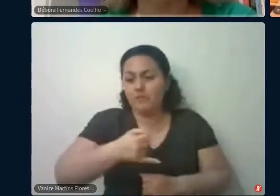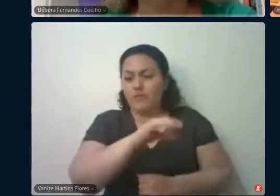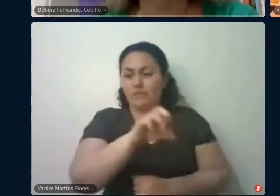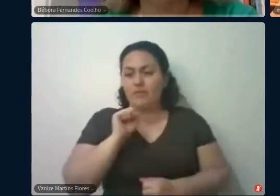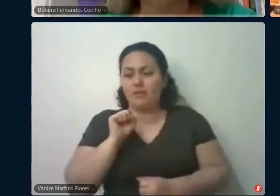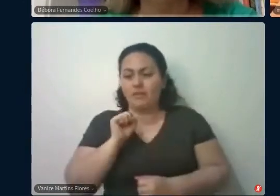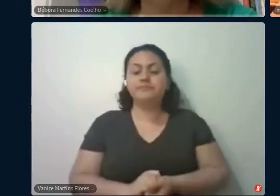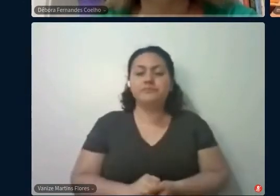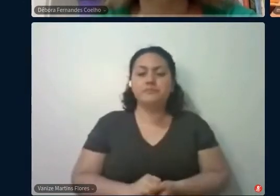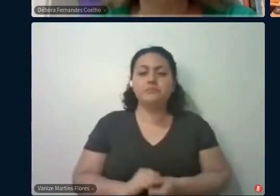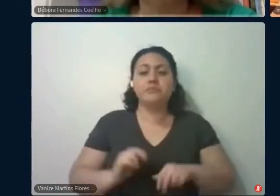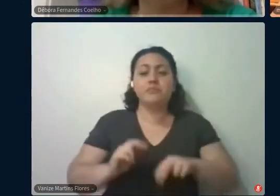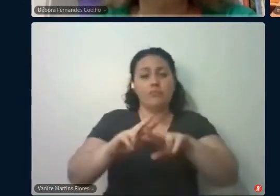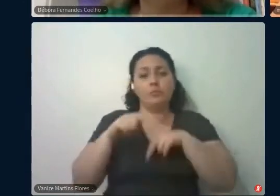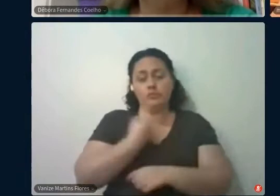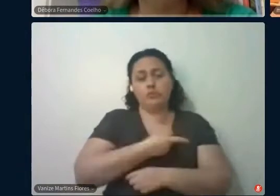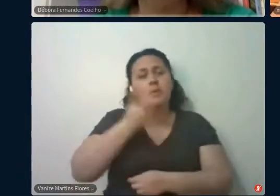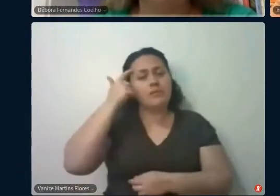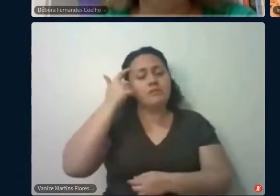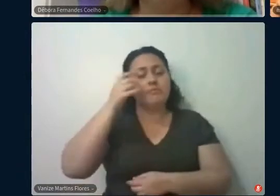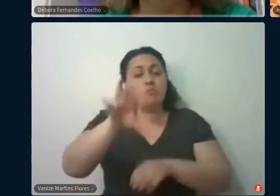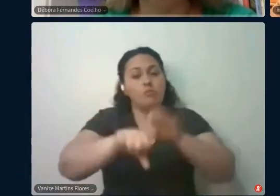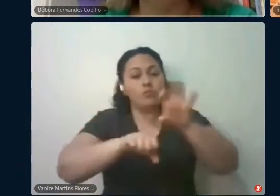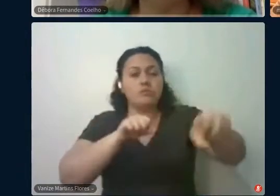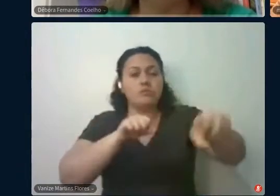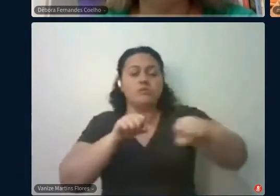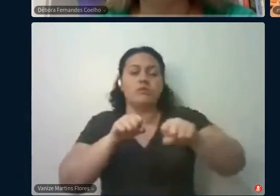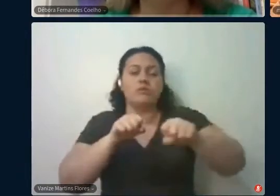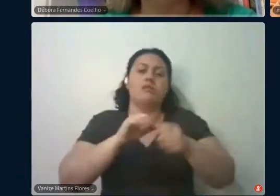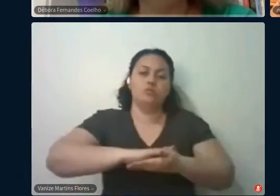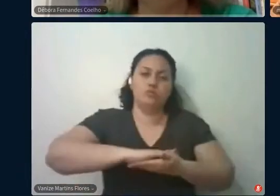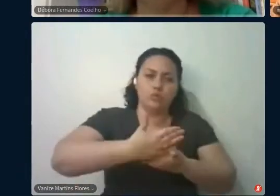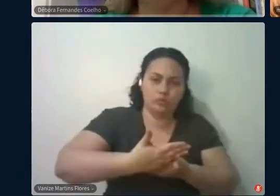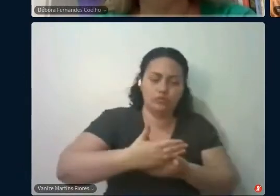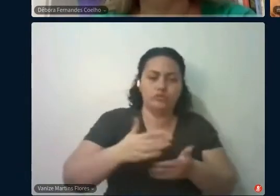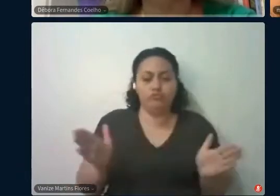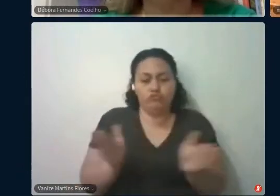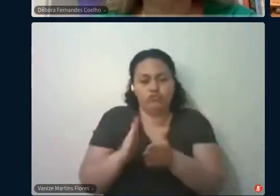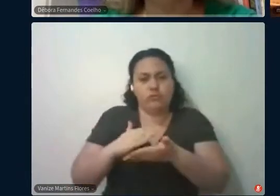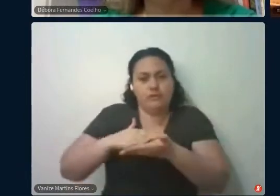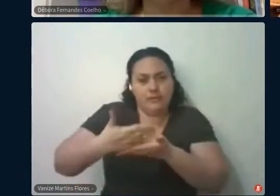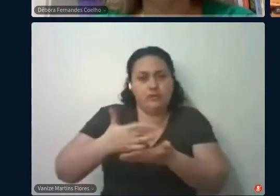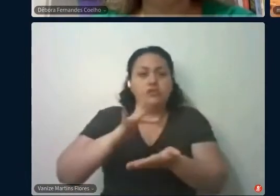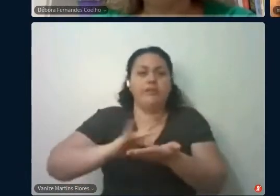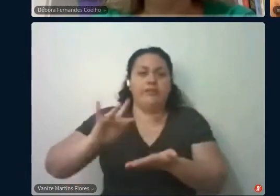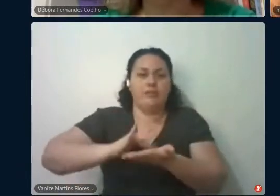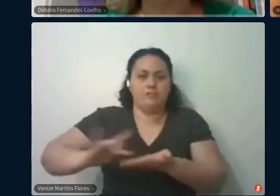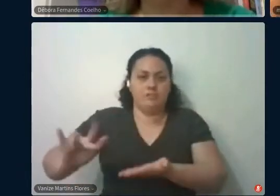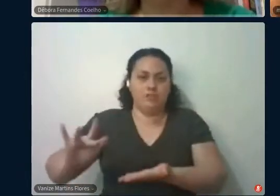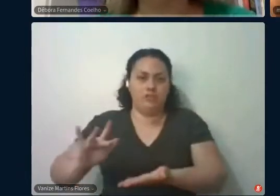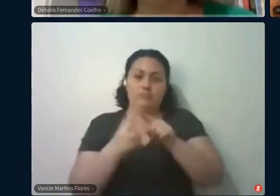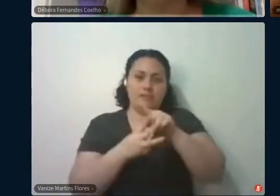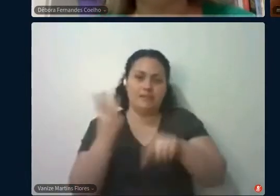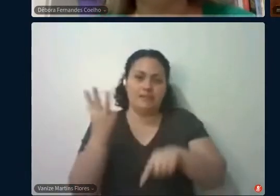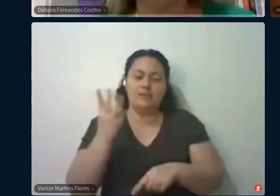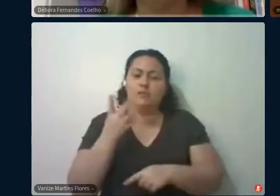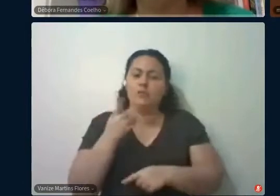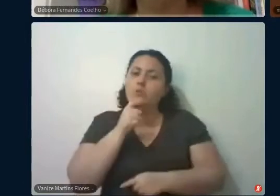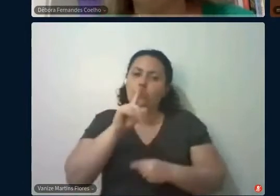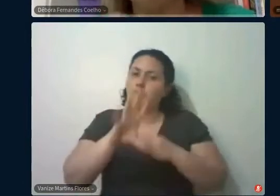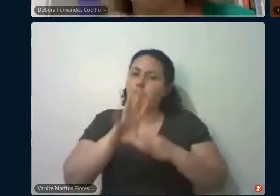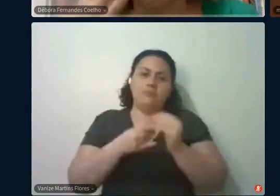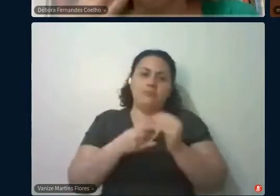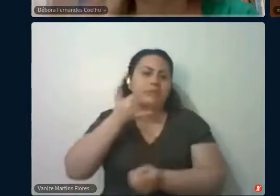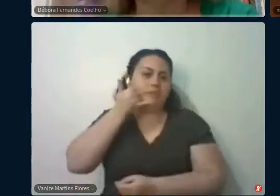buscando notebooks, netbooks e tablets. Nós não incluímos na campanha os celulares, né, os smartphones,